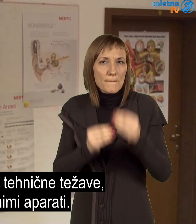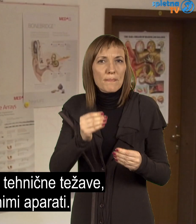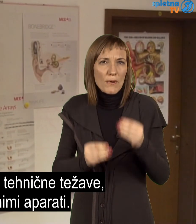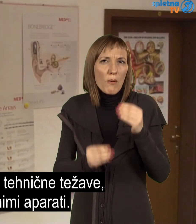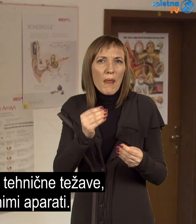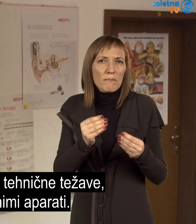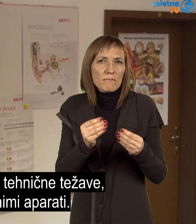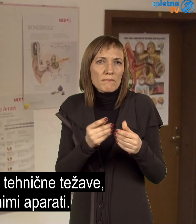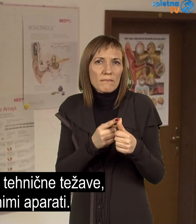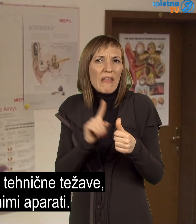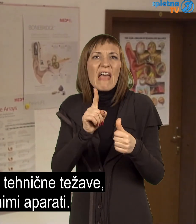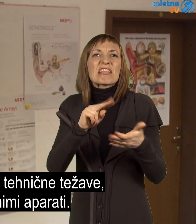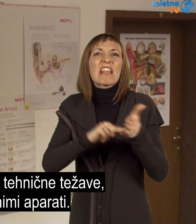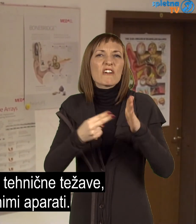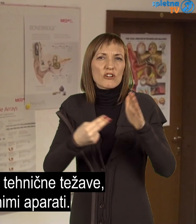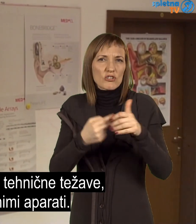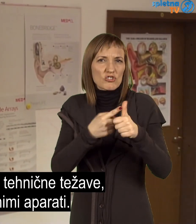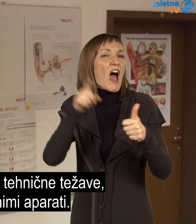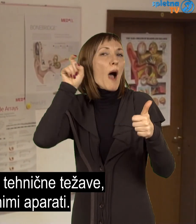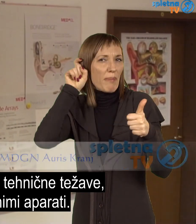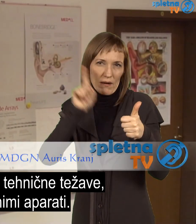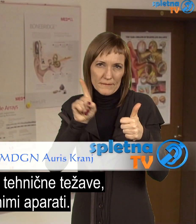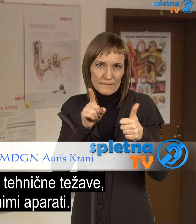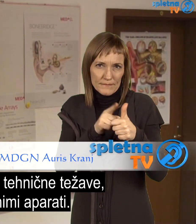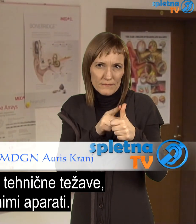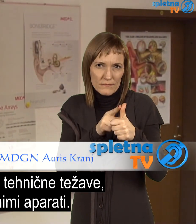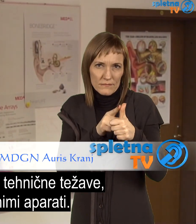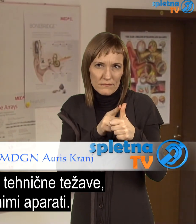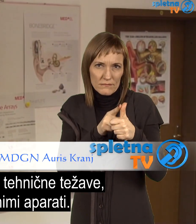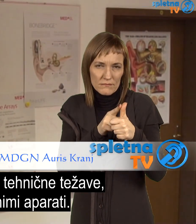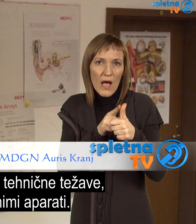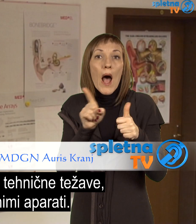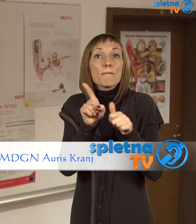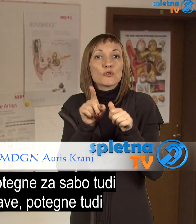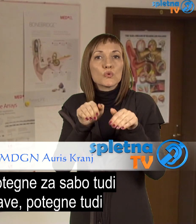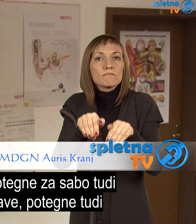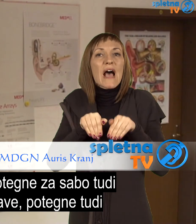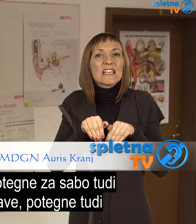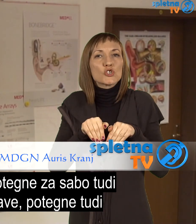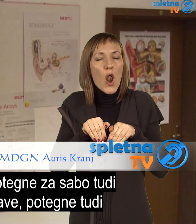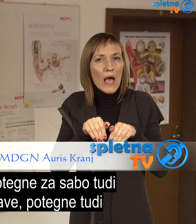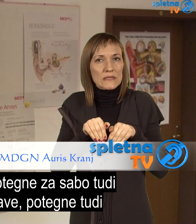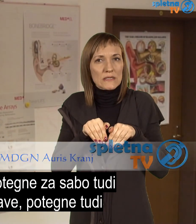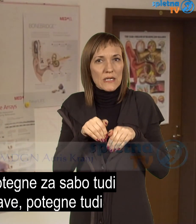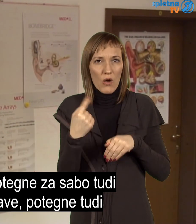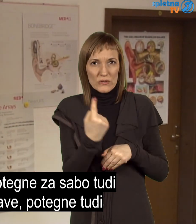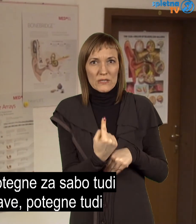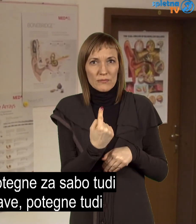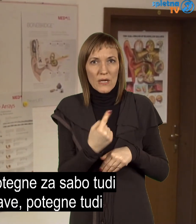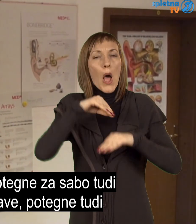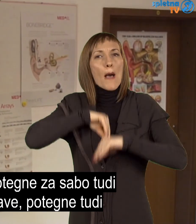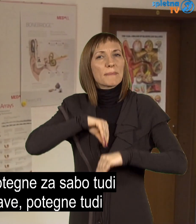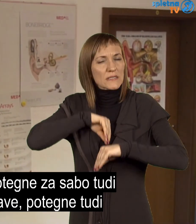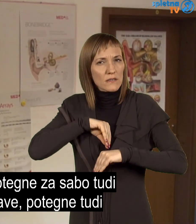Težave niso samo to, preko tehnične težave, samo s slušnimi aparati, ta samoizolacija potegne za sabo